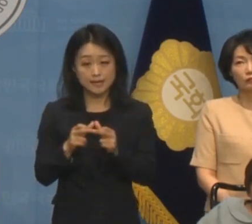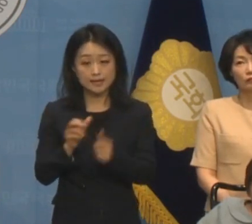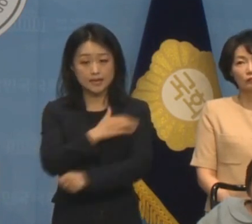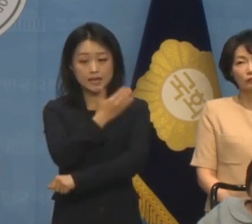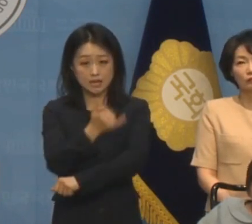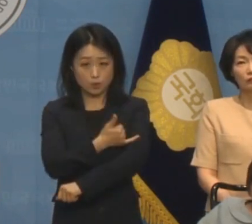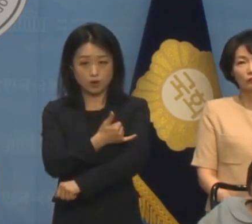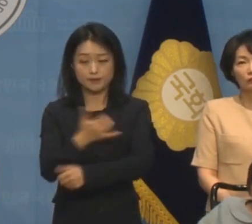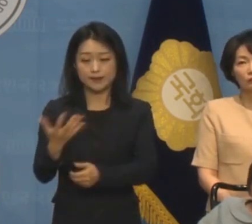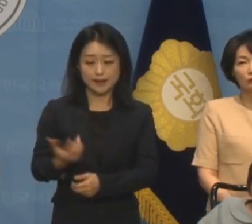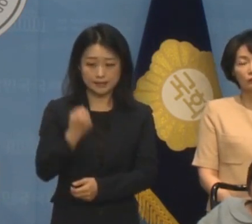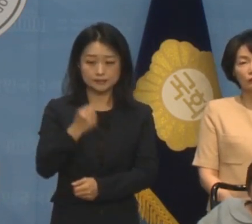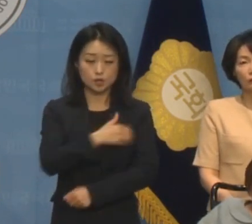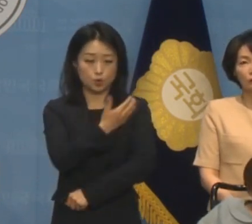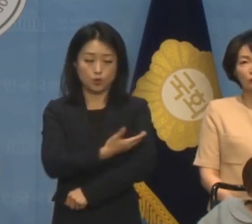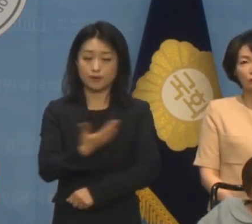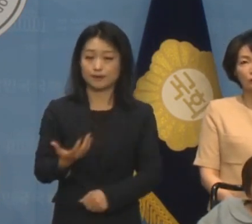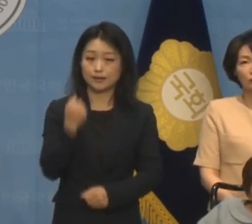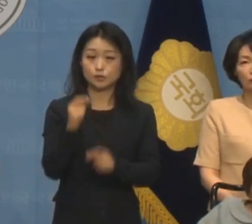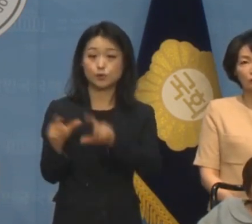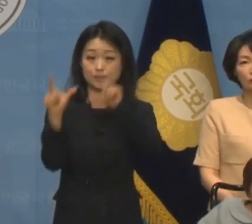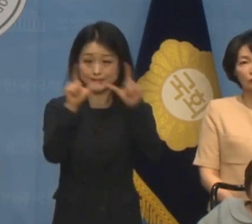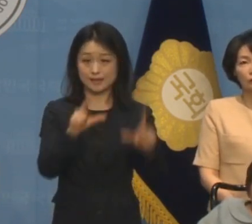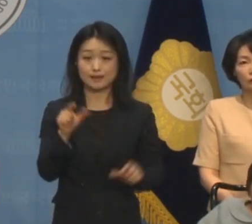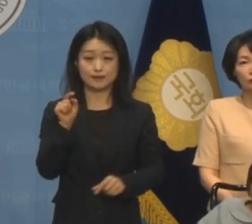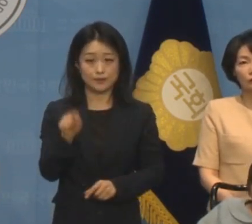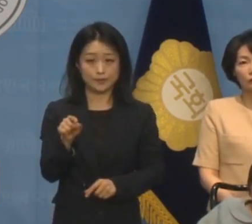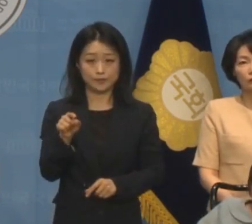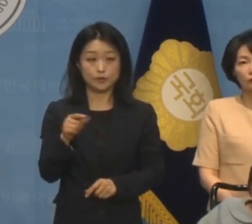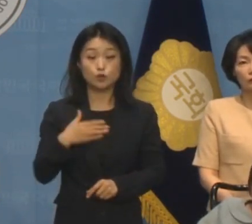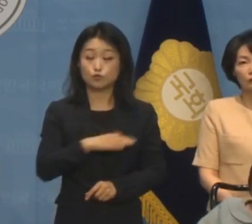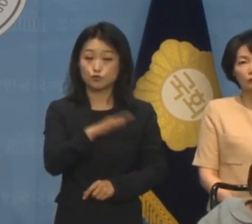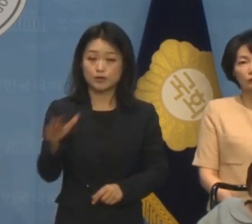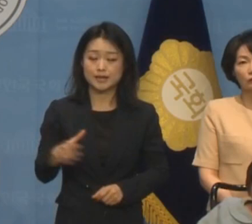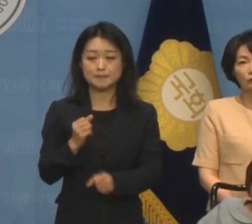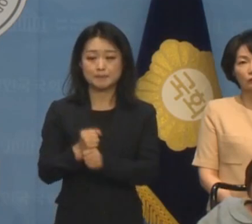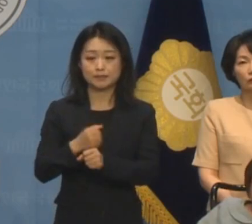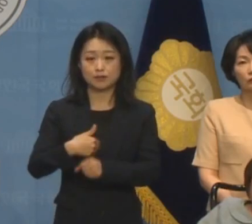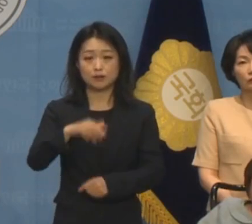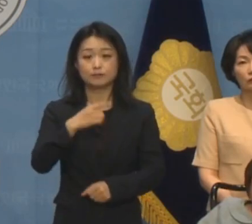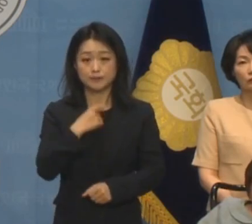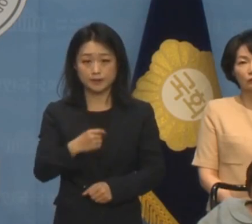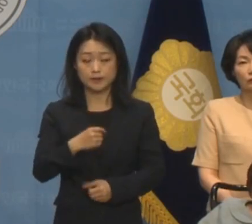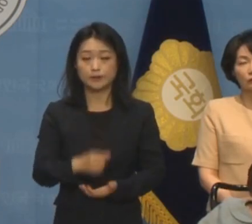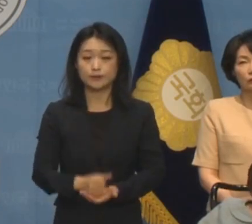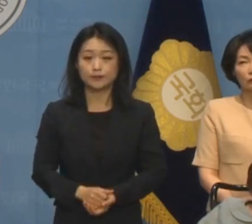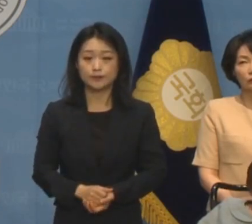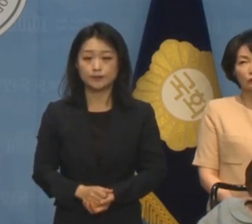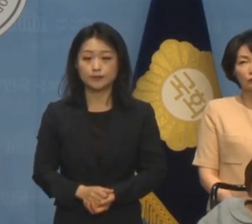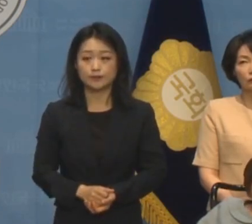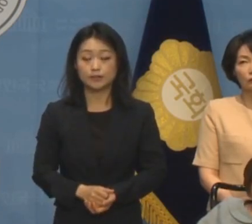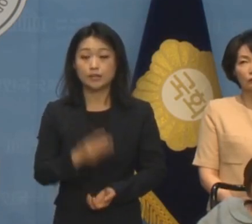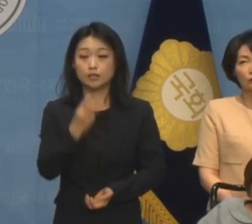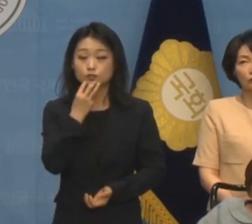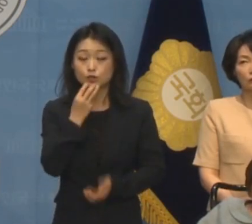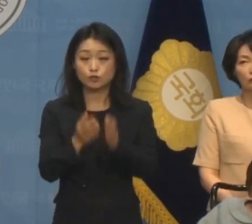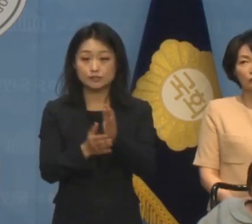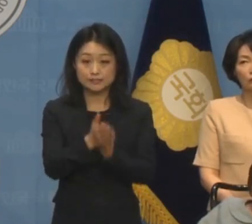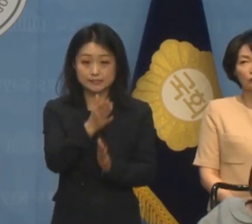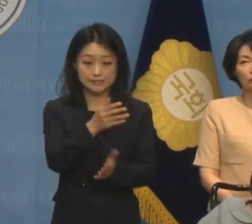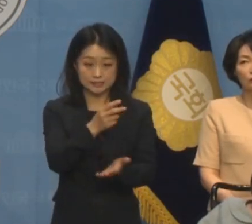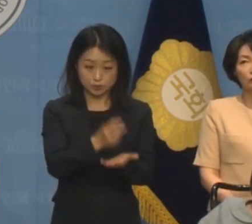인권을 가지고 권리를 가지고 사는 삶을 우리는 계속 만들어 나가야 될 것 같습니다. 서울시